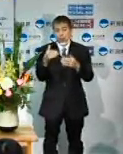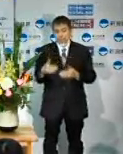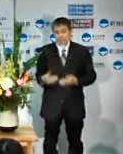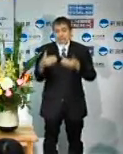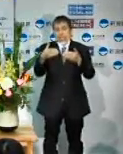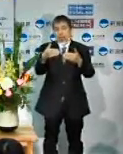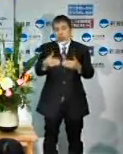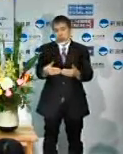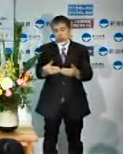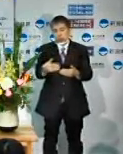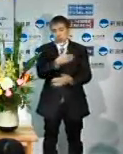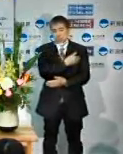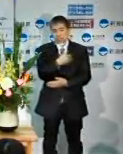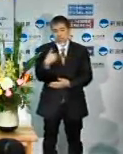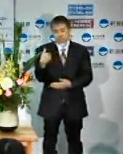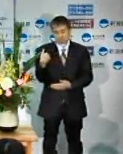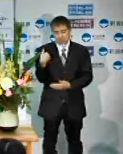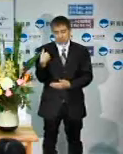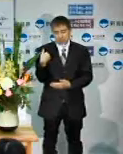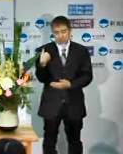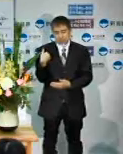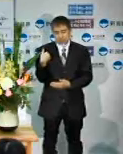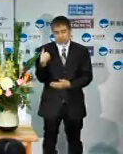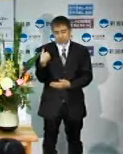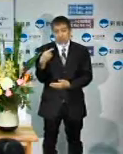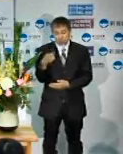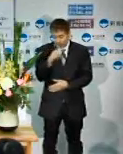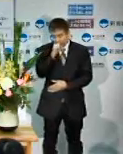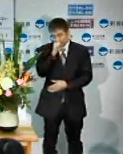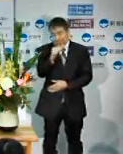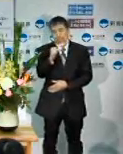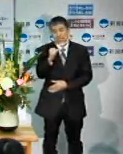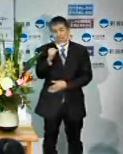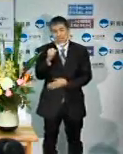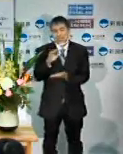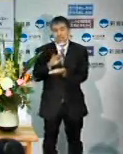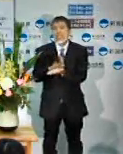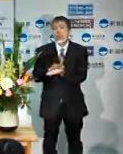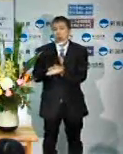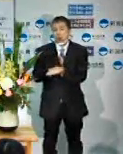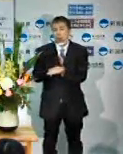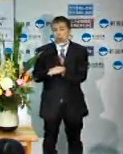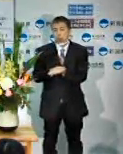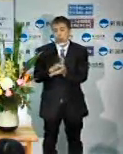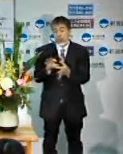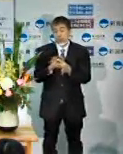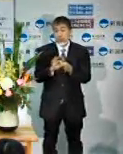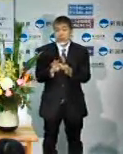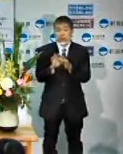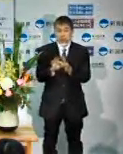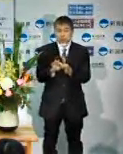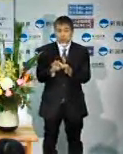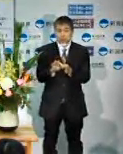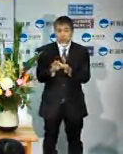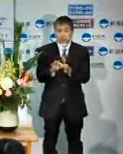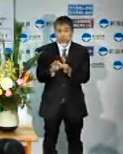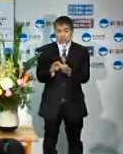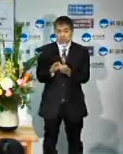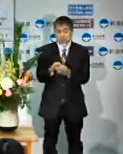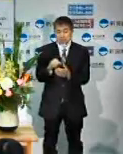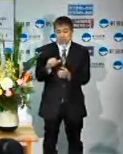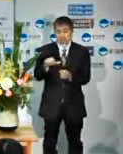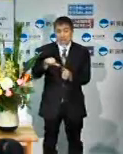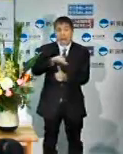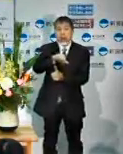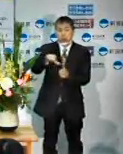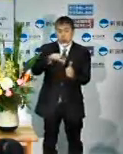めることができればそれはそれでいいなと思ってます。医療についてももうすでに相談アプリ、健康相談のア